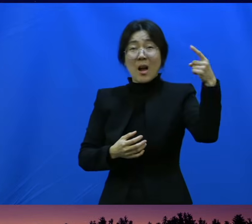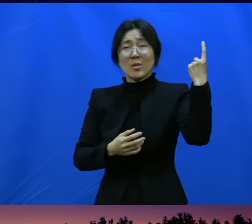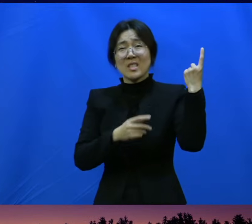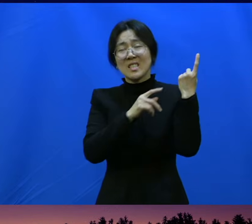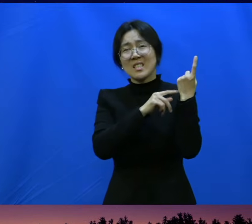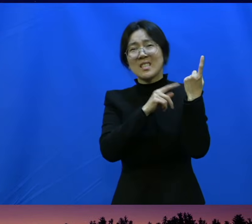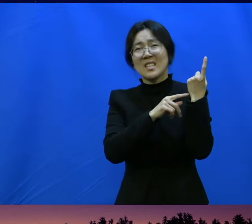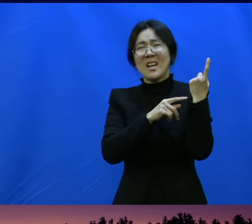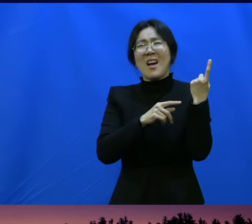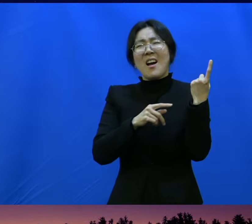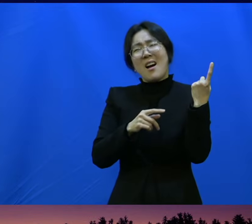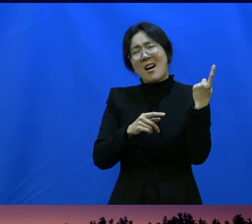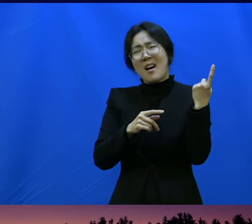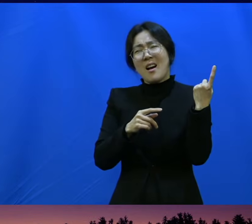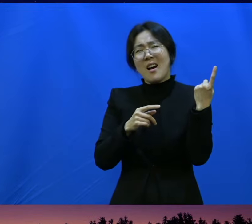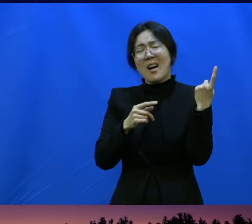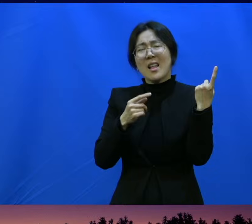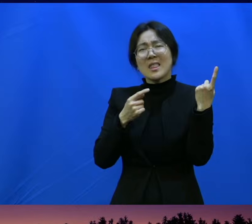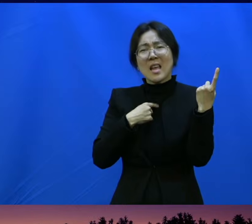하나님만이 자신의 도움이 된다는 것.